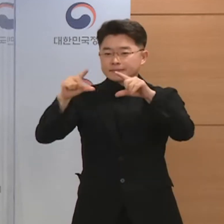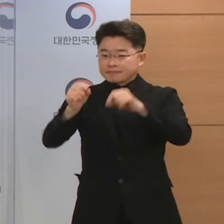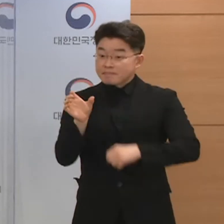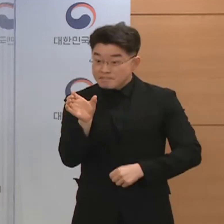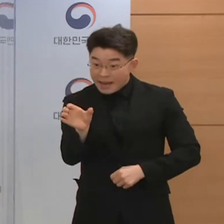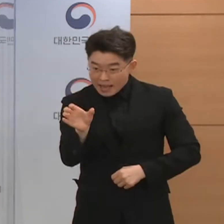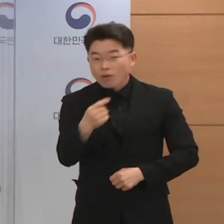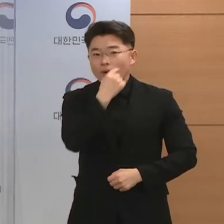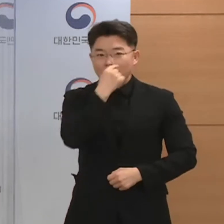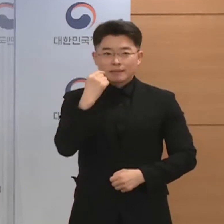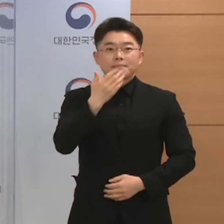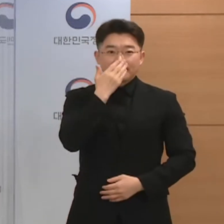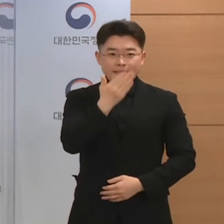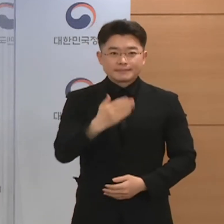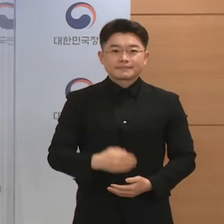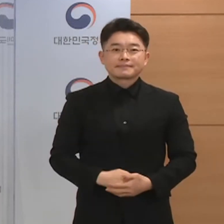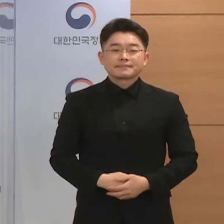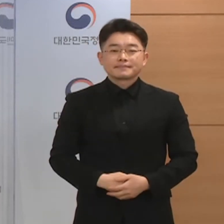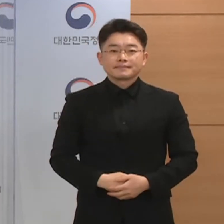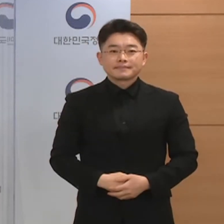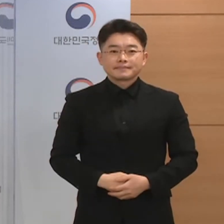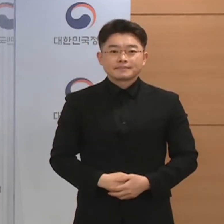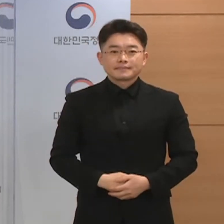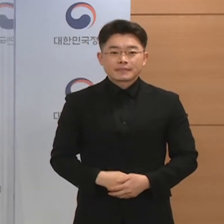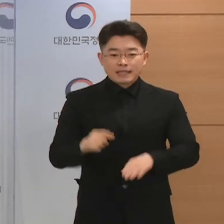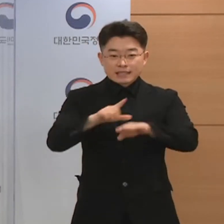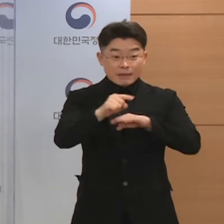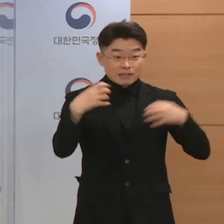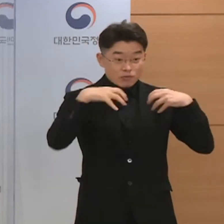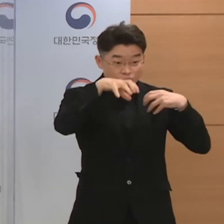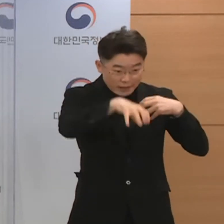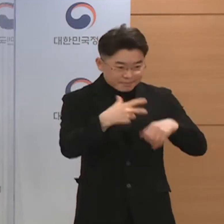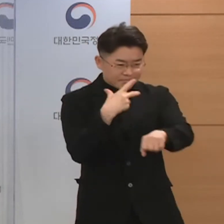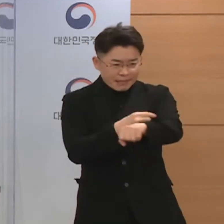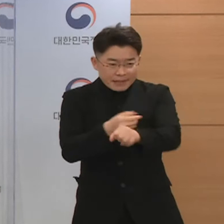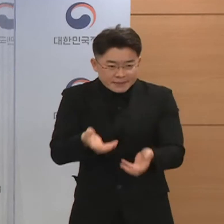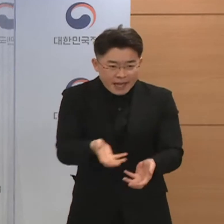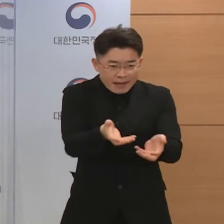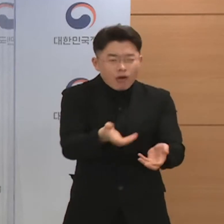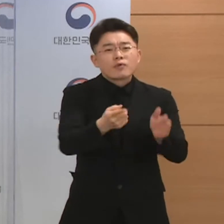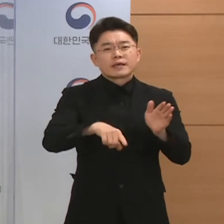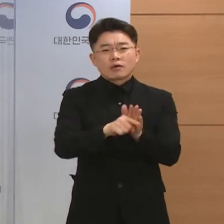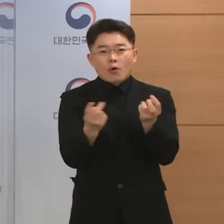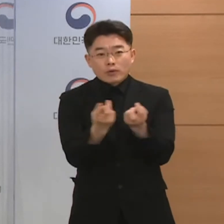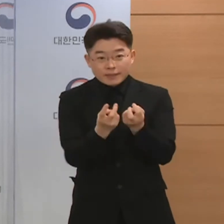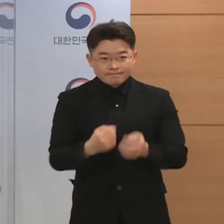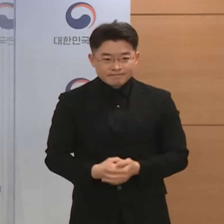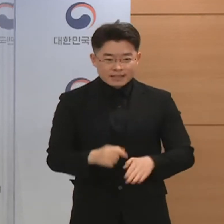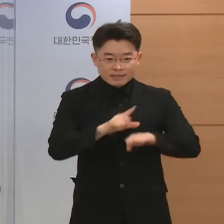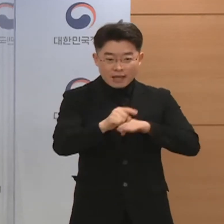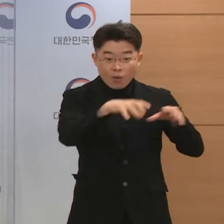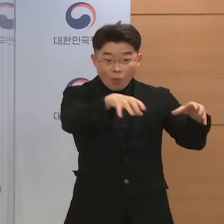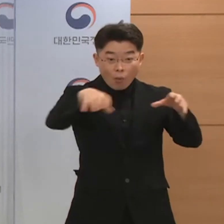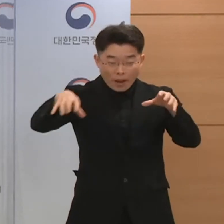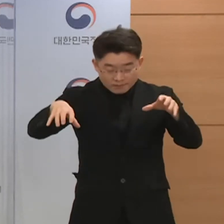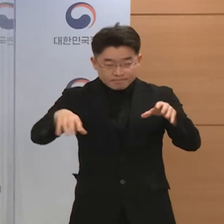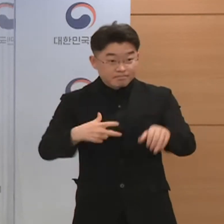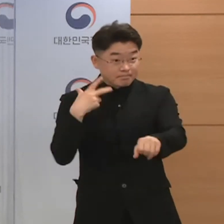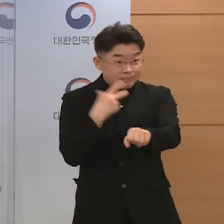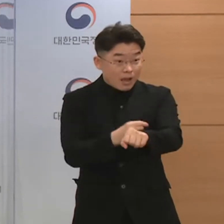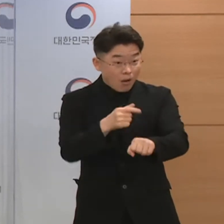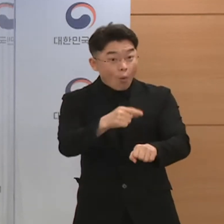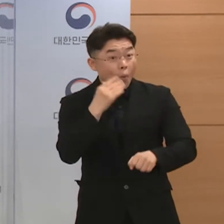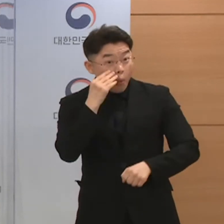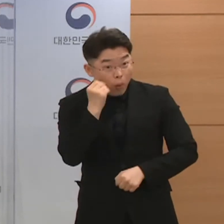인증이 가능합니다. 정부는 지자체의 접종 노력을 지원하기 위해 접종률이 높은 지자체는 방역조치를